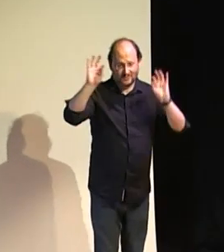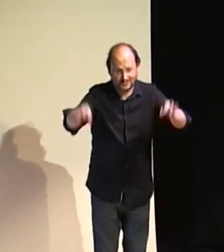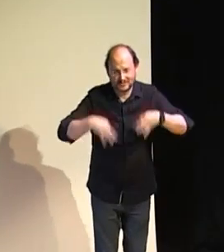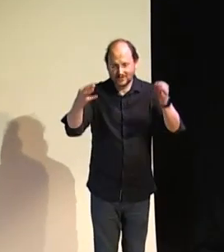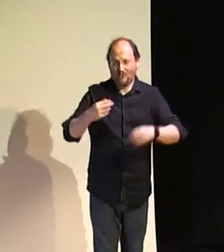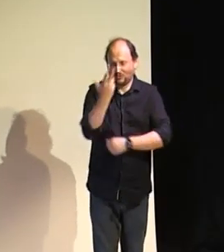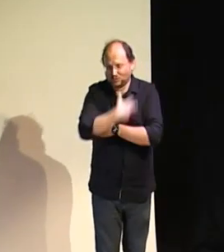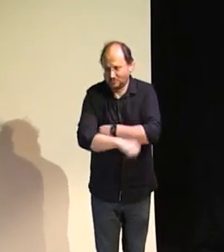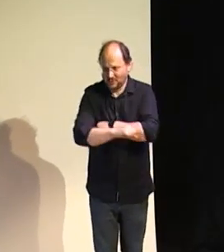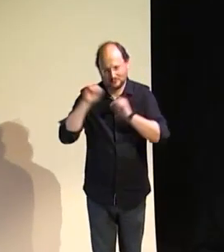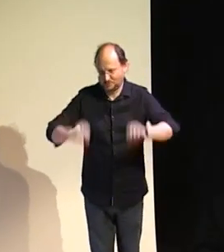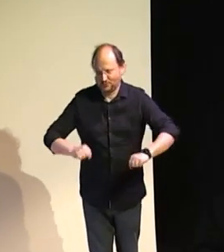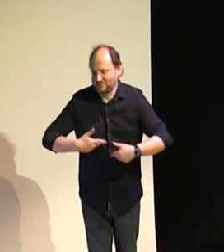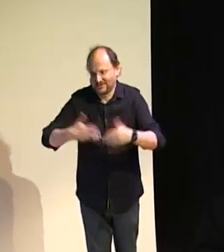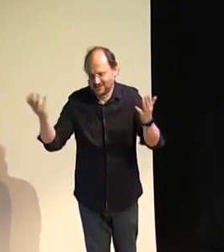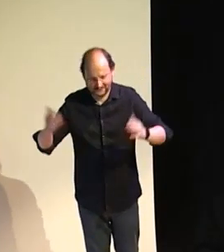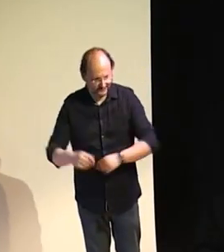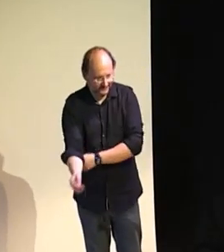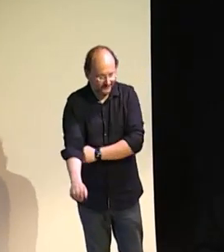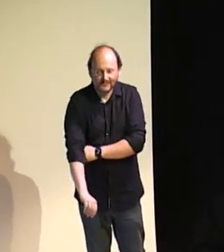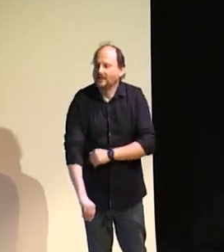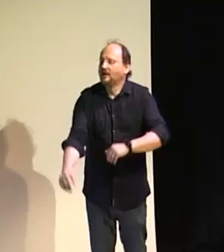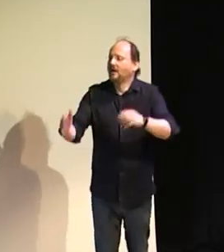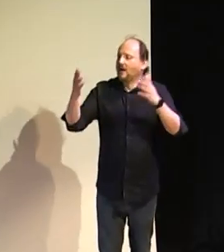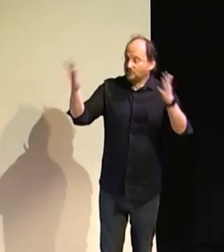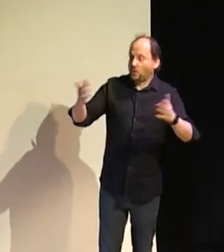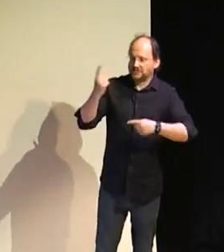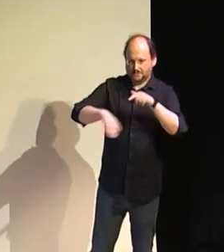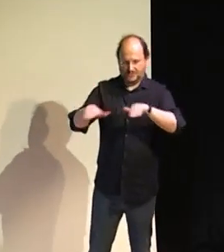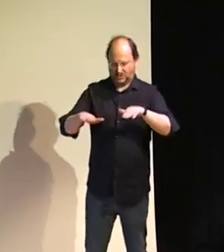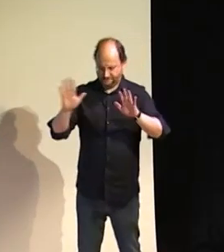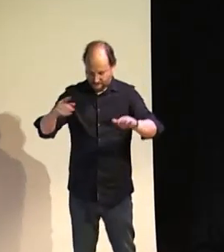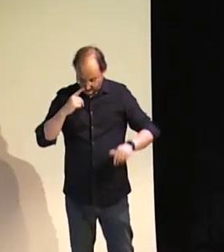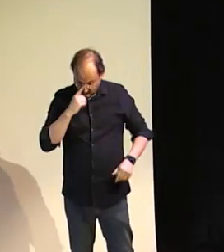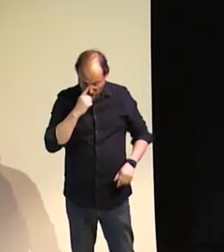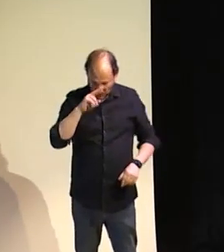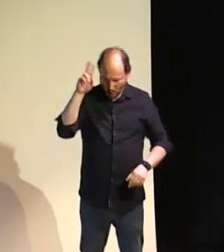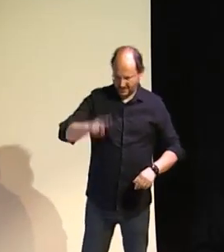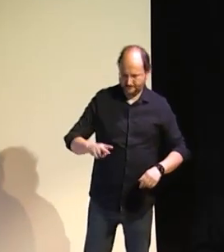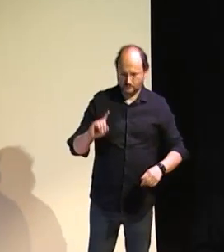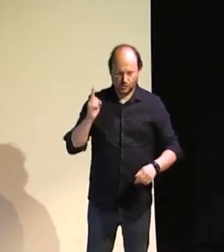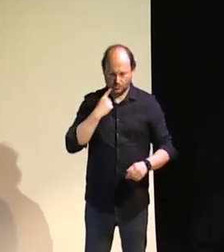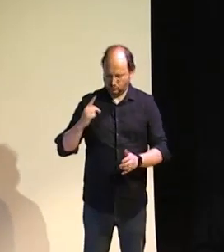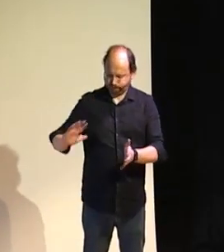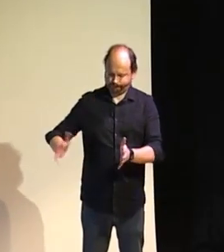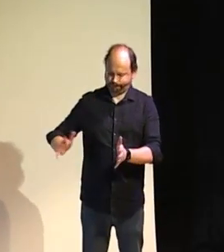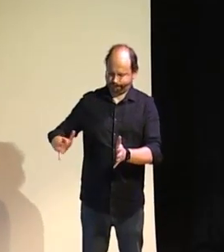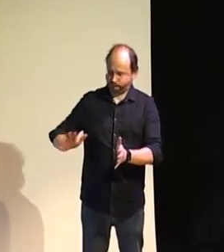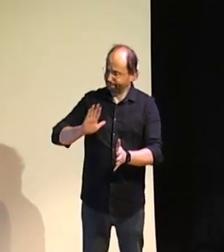très compliqué. Je pourrais faire une conférence de 3 heures, de 3 semaines s'il le faut. Et là, je pourrais détailler plus de choses. Mais là, je vais justement revenir sur cette notion de